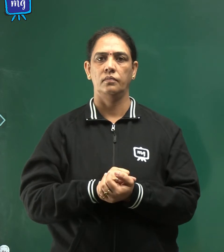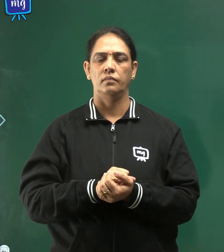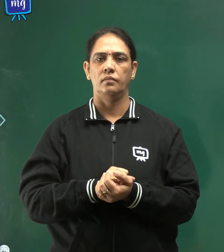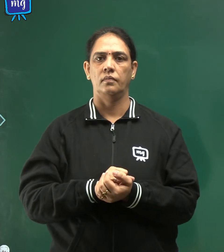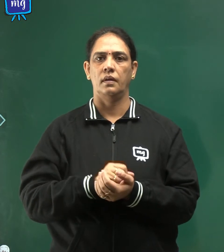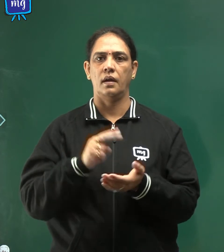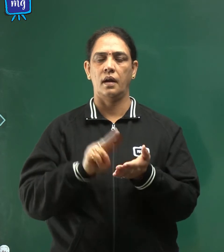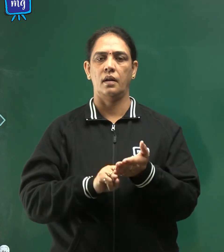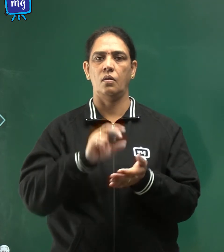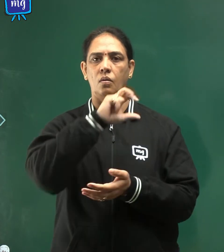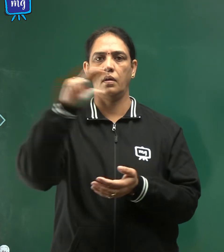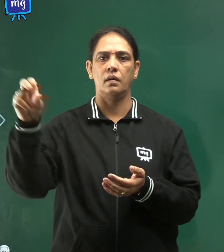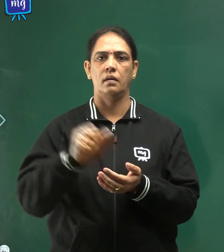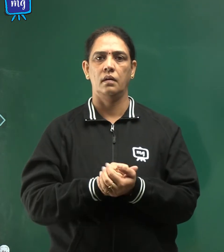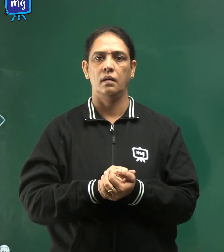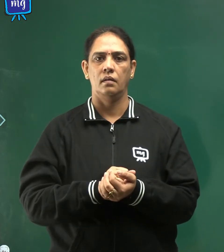n और